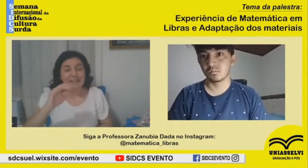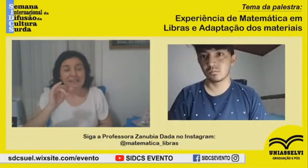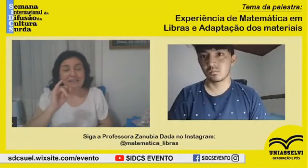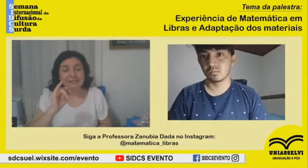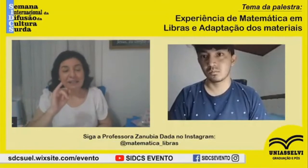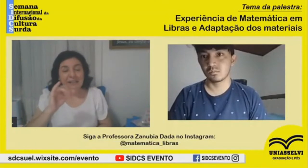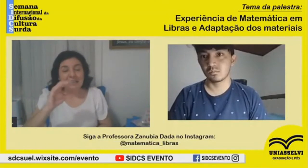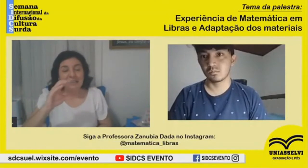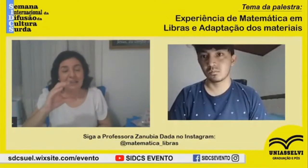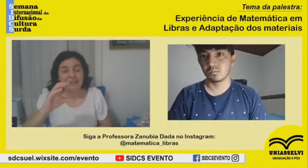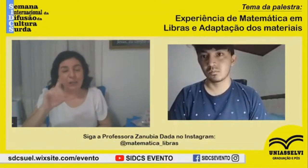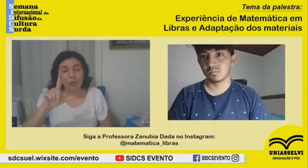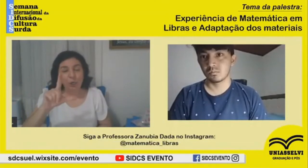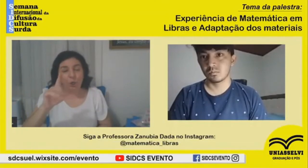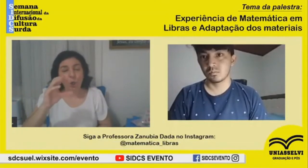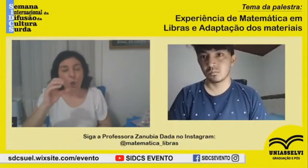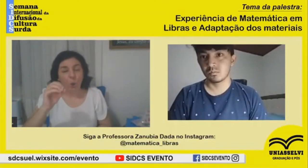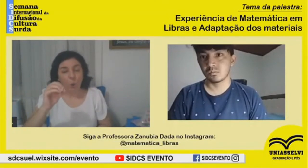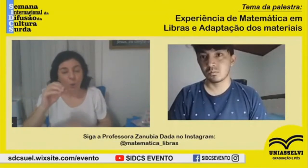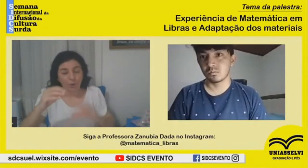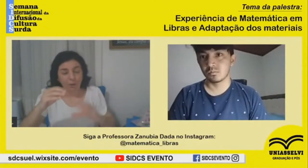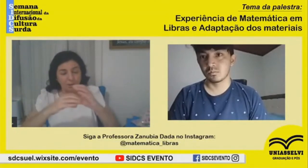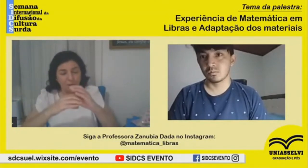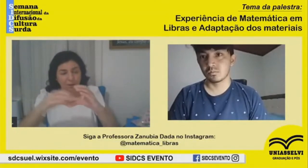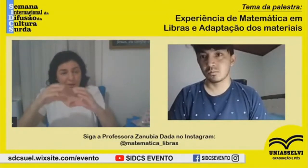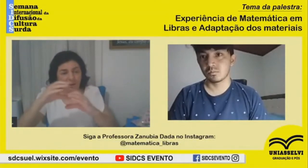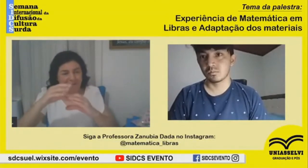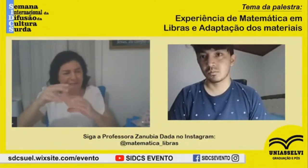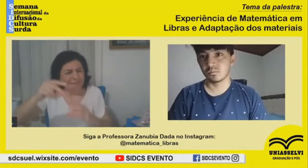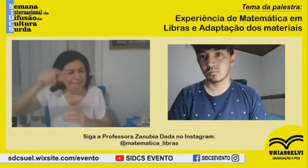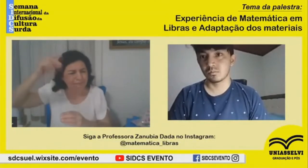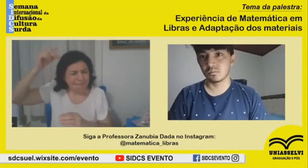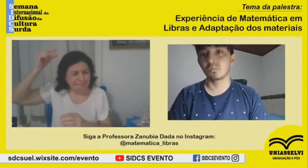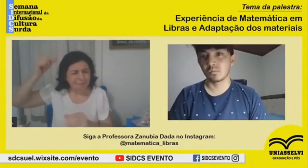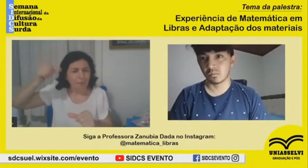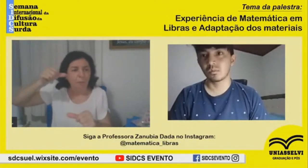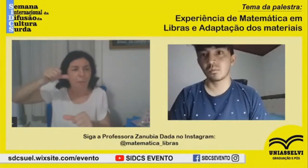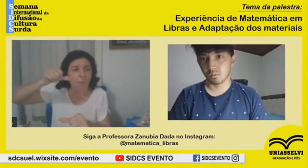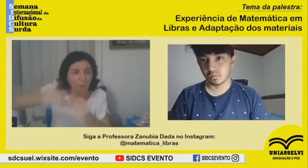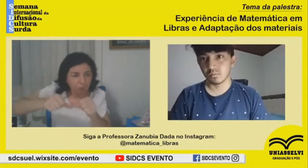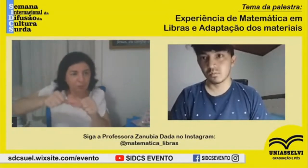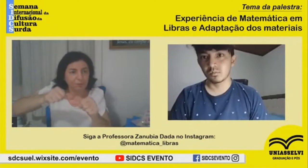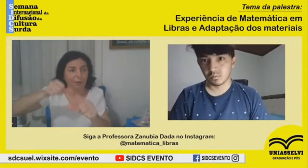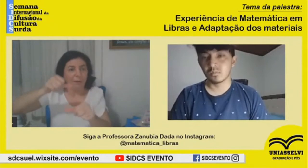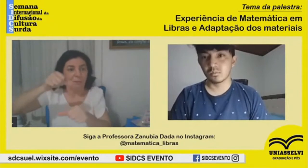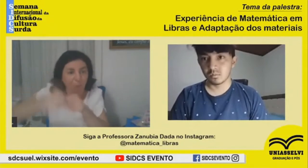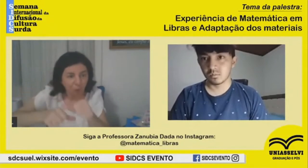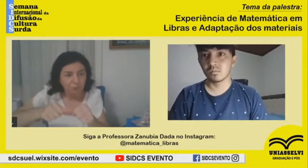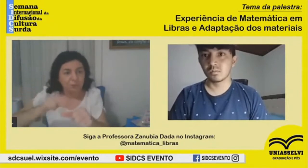porque os conceitos mudam, né? Os conceitos vêm mudando. Antes era assim,